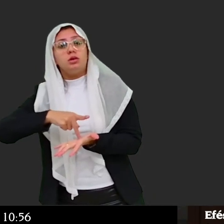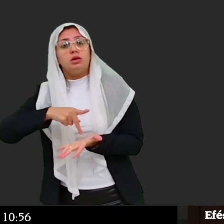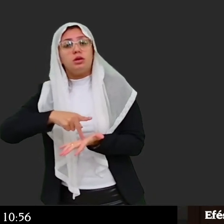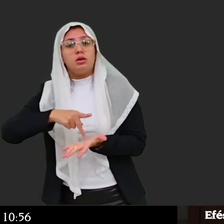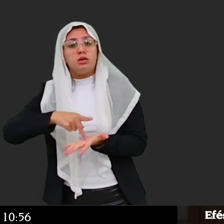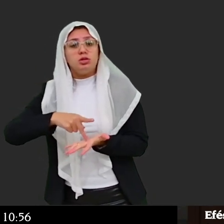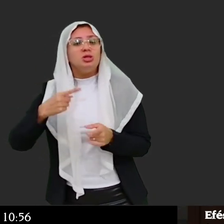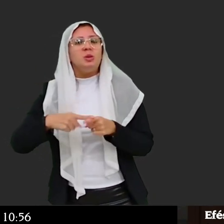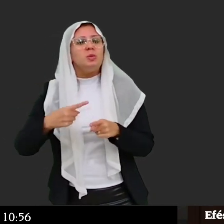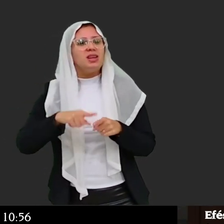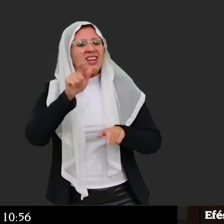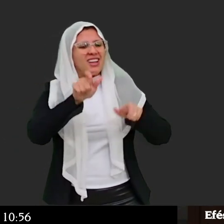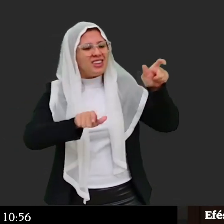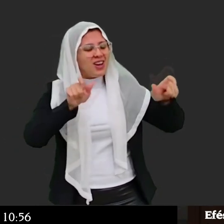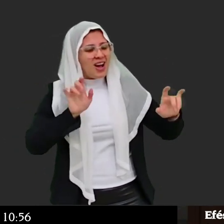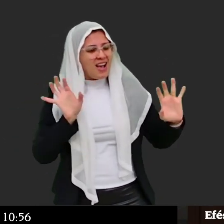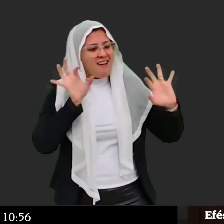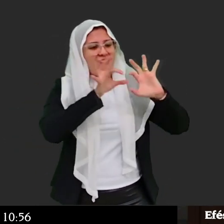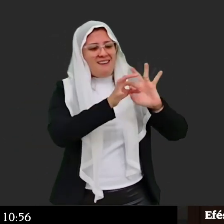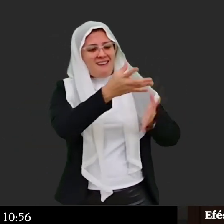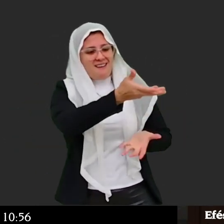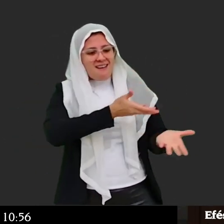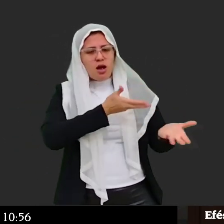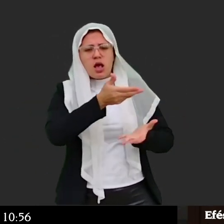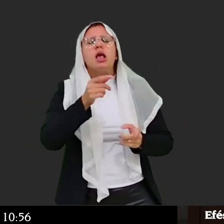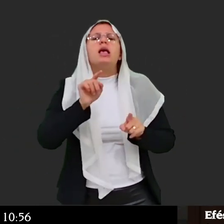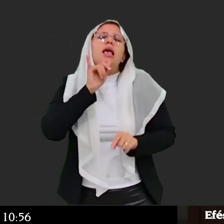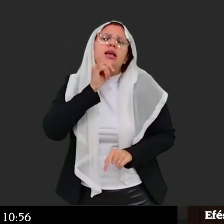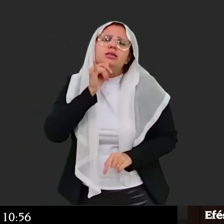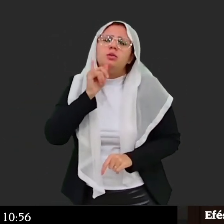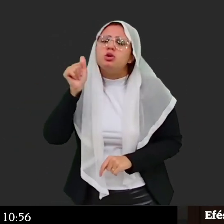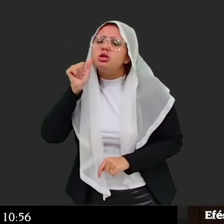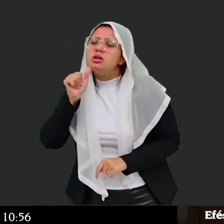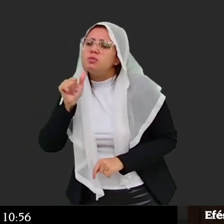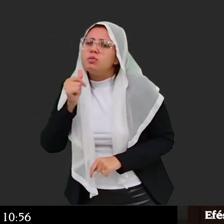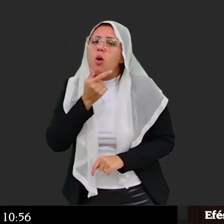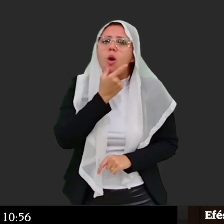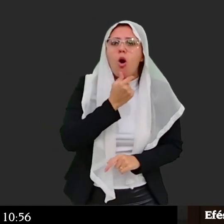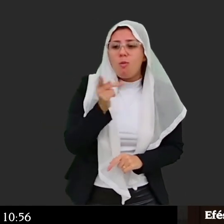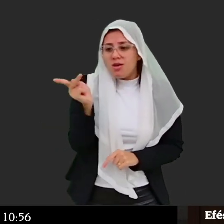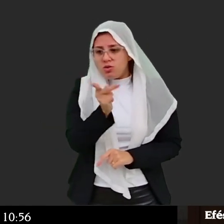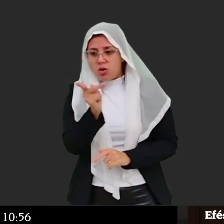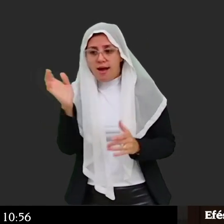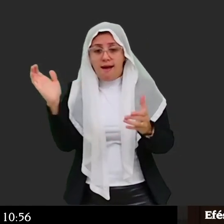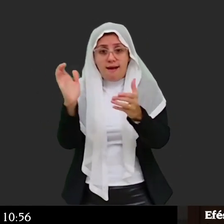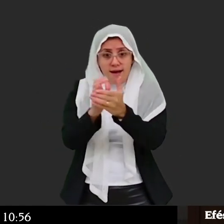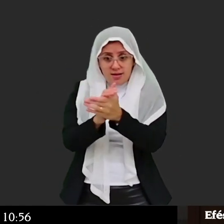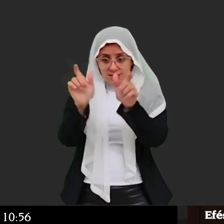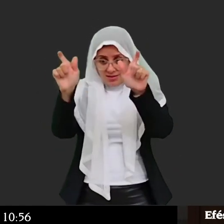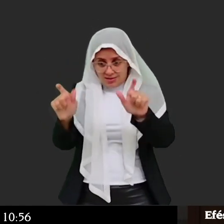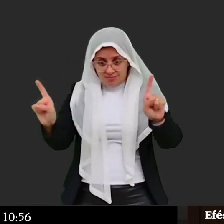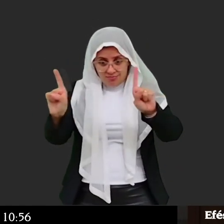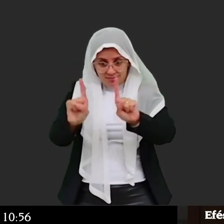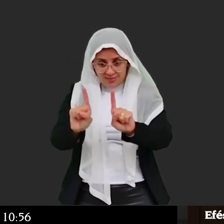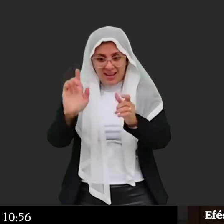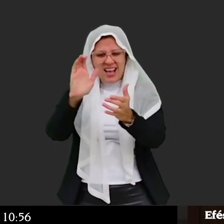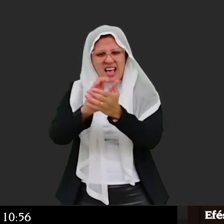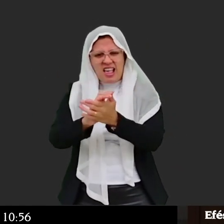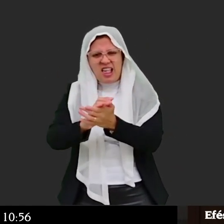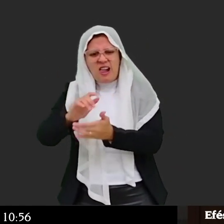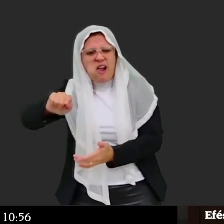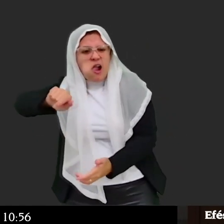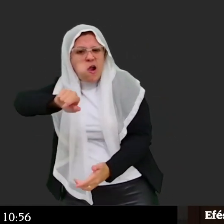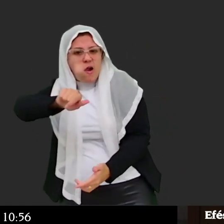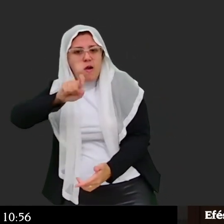dos outros. Marido não deve mentir à esposa, nem esposa ao marido, nem filhos, e